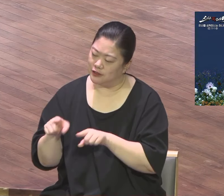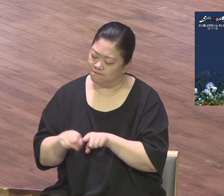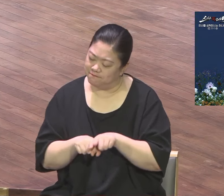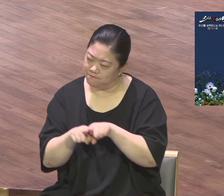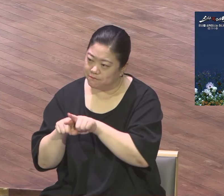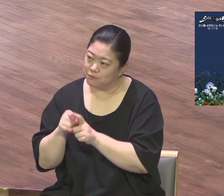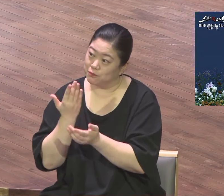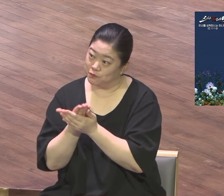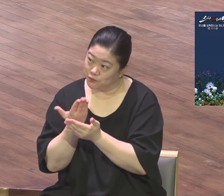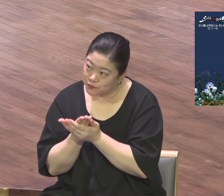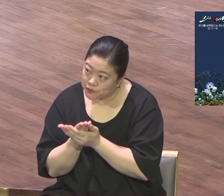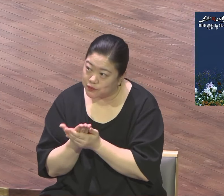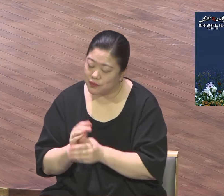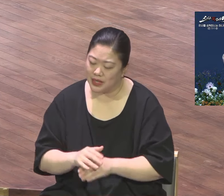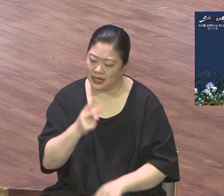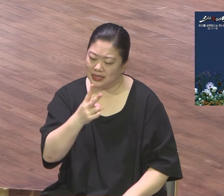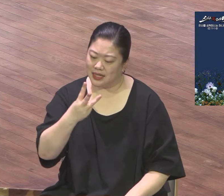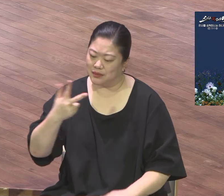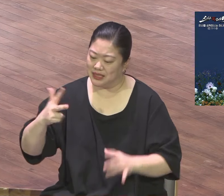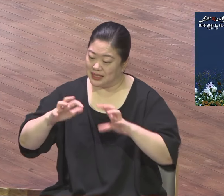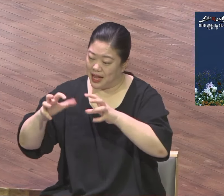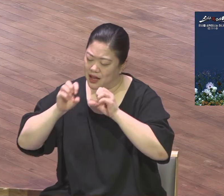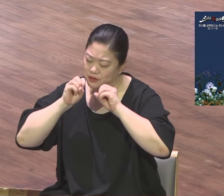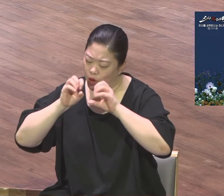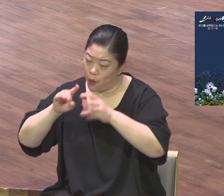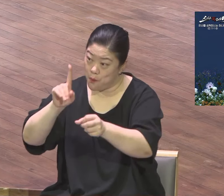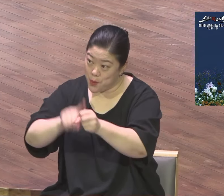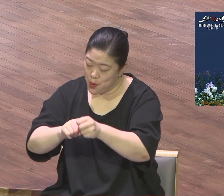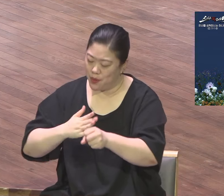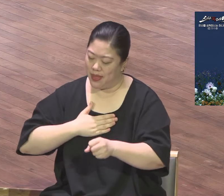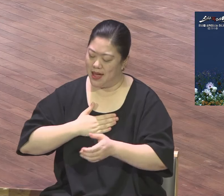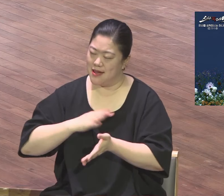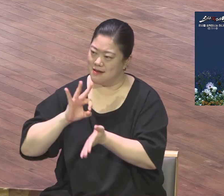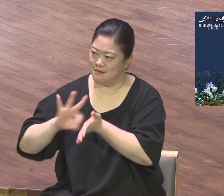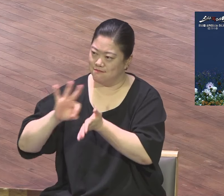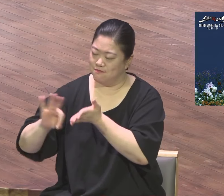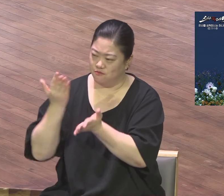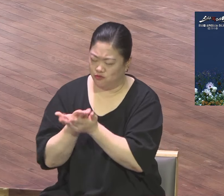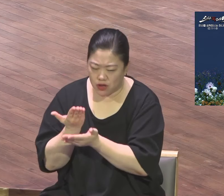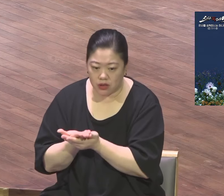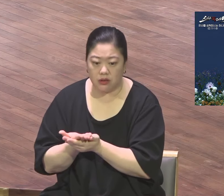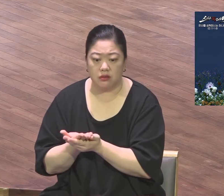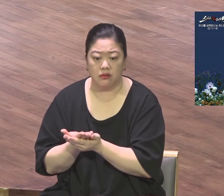보좌의 축복, 신관초월, 이삼절의 빛을 체험하는 하루가 되게 하여 주옵소서.